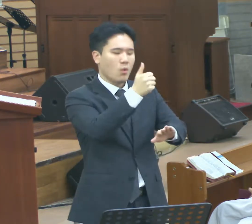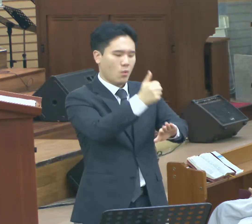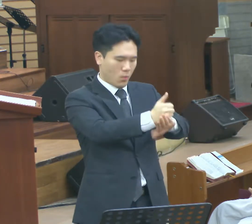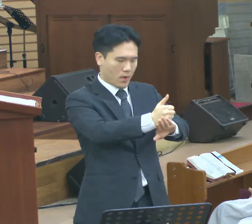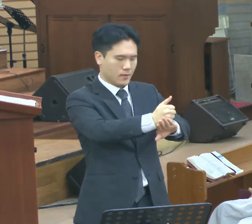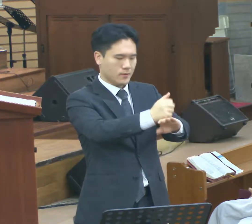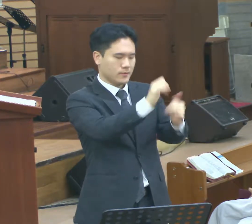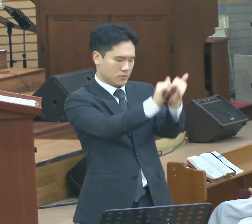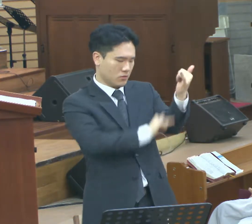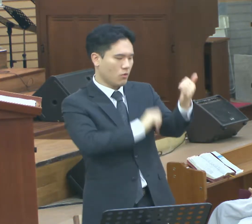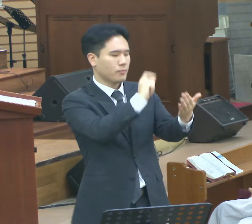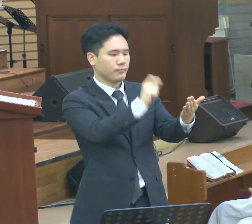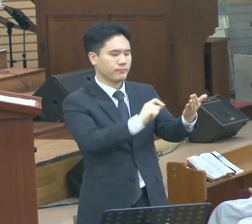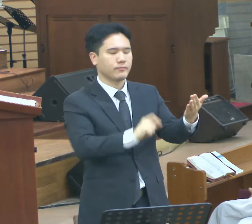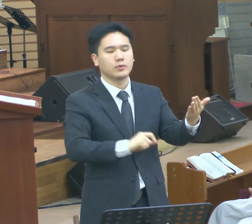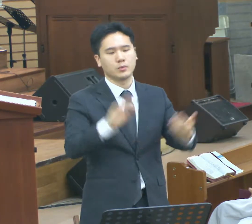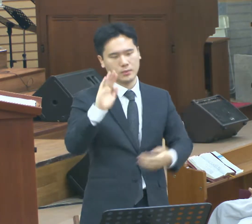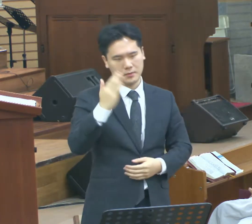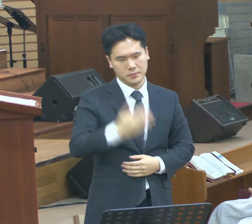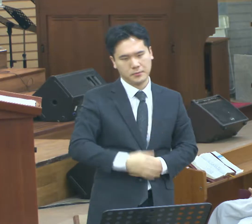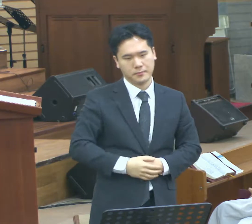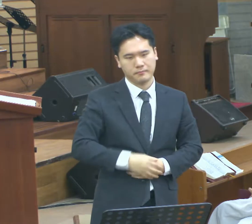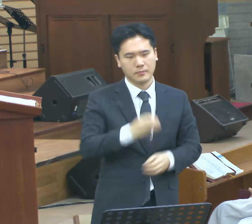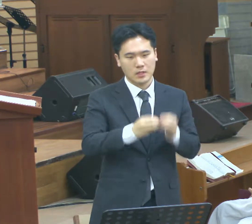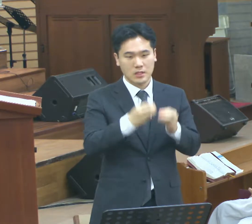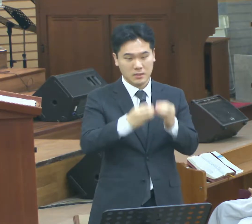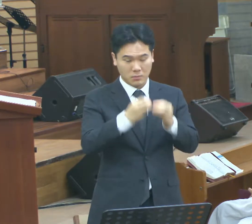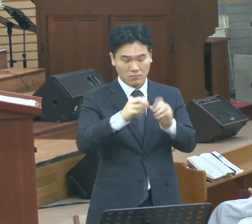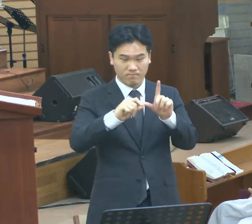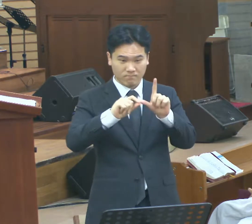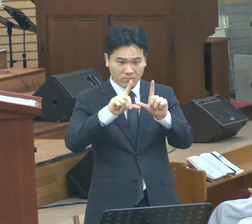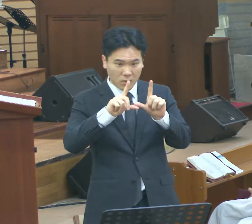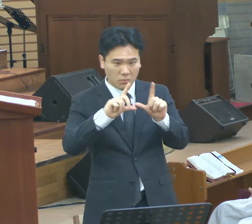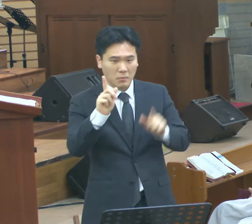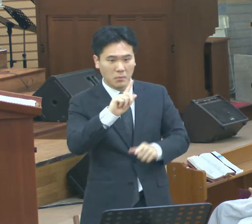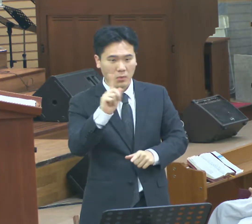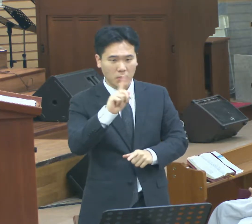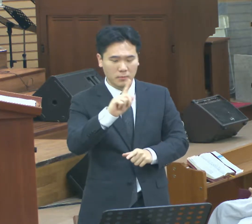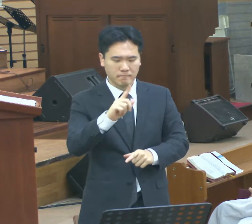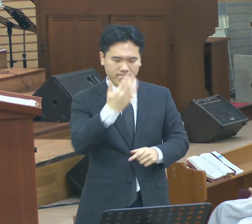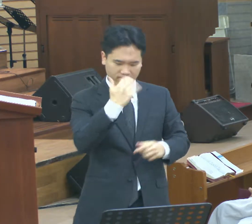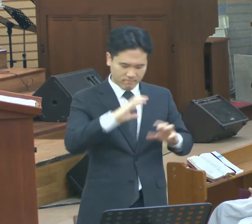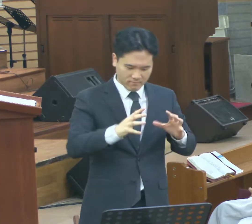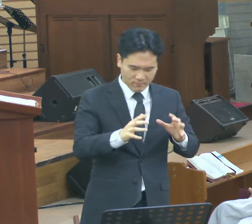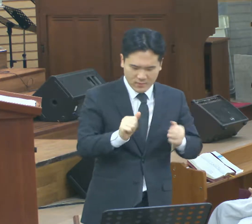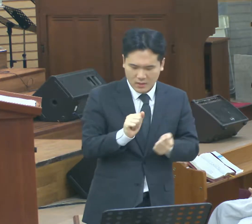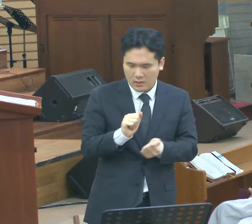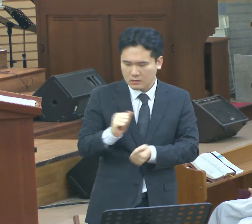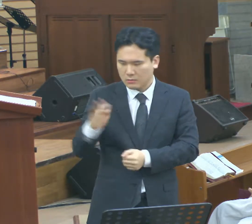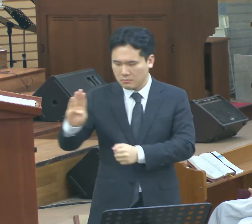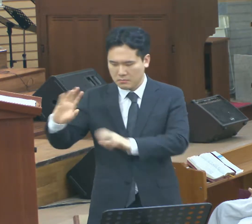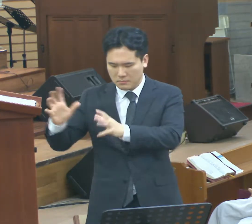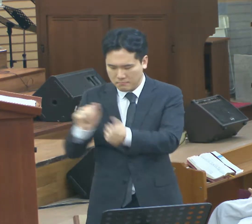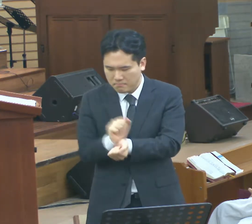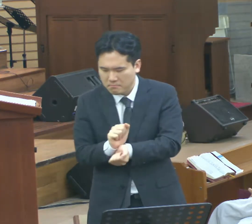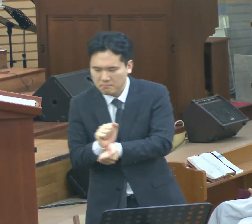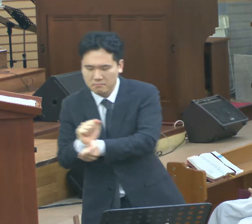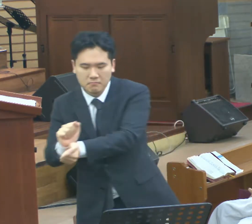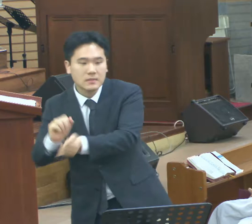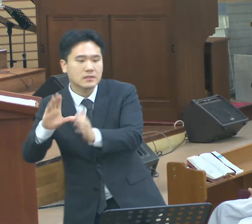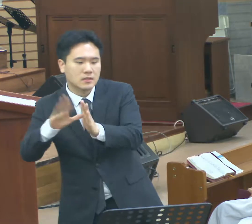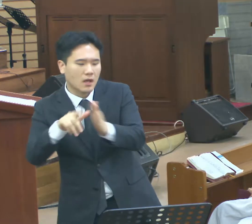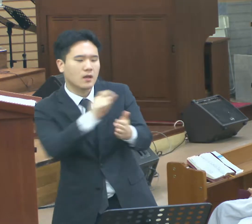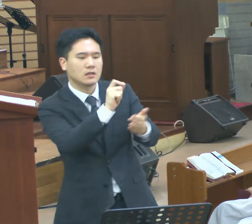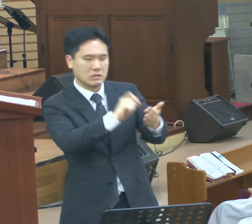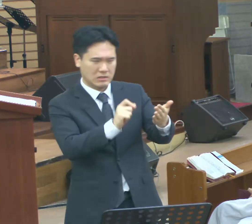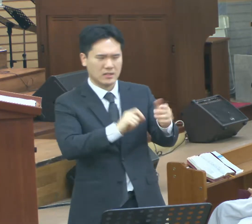되었는데, 시편의 상당 부분도 포로기에 쓰여졌을 뿐만 아니라